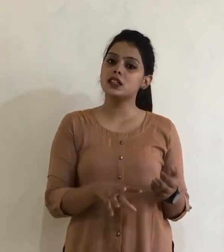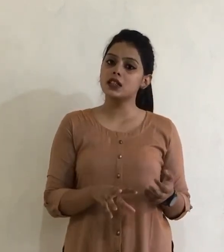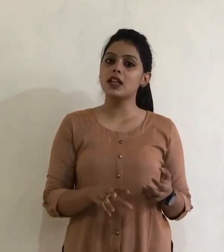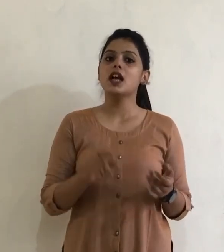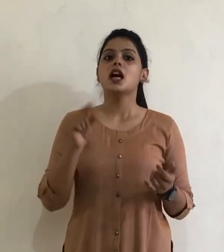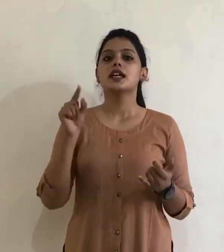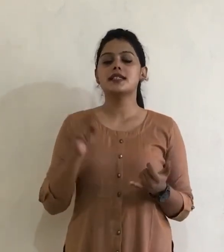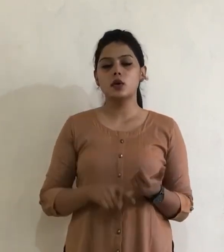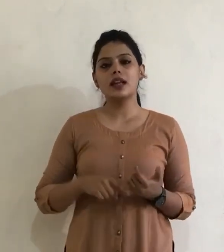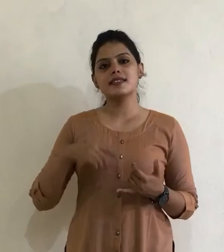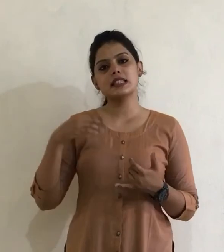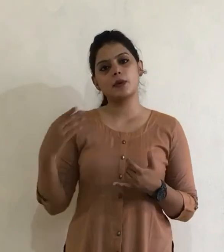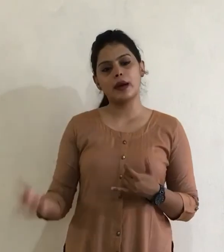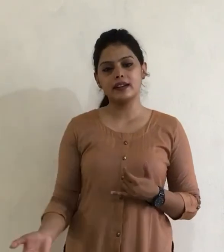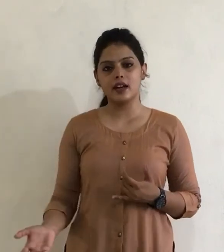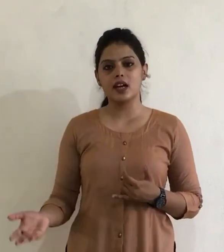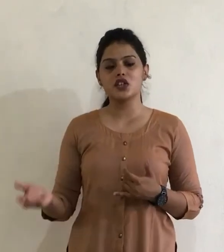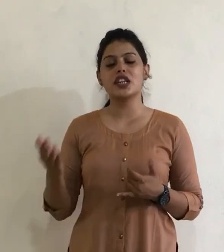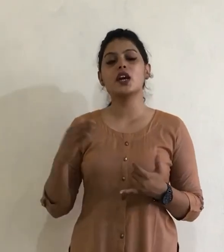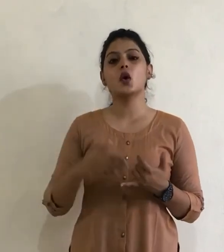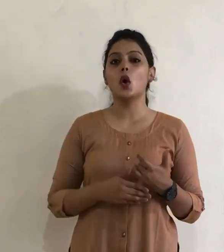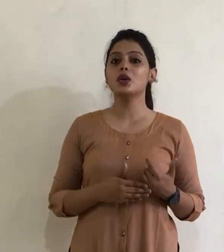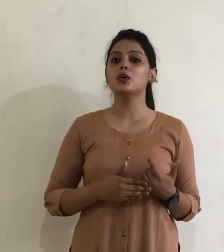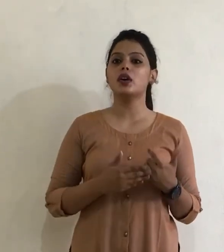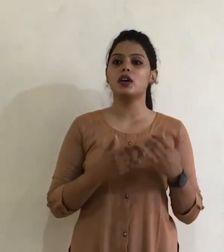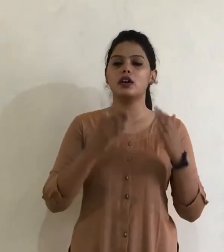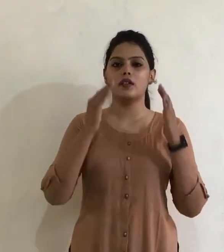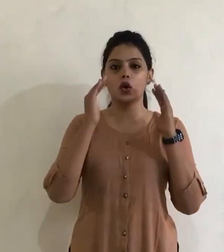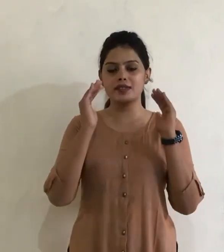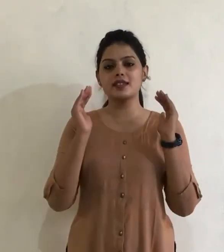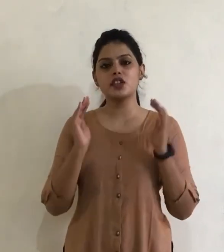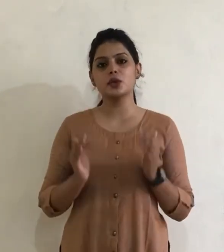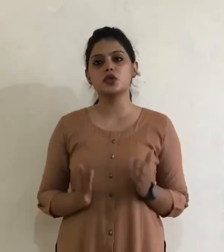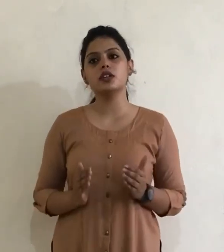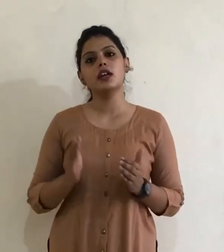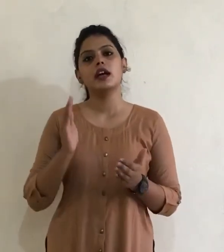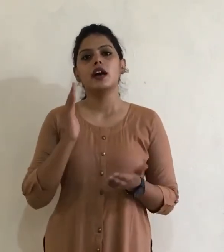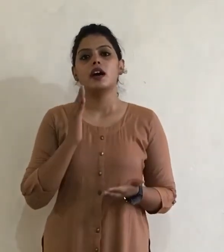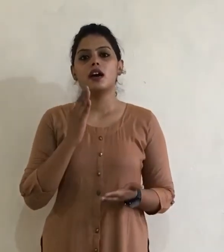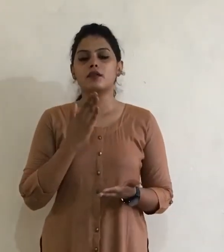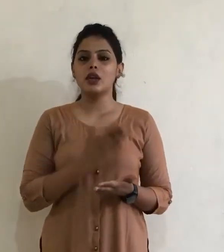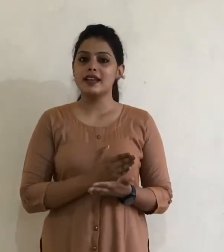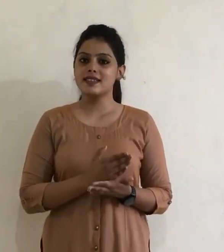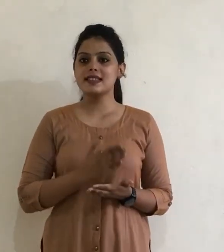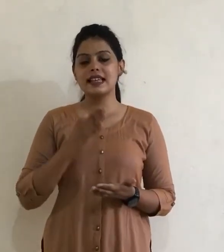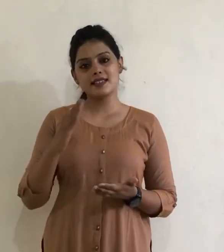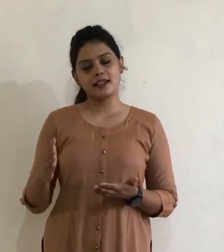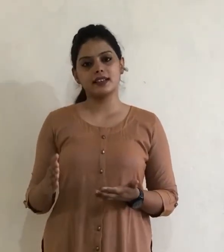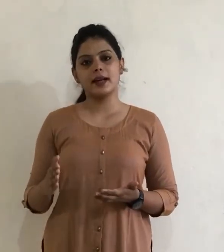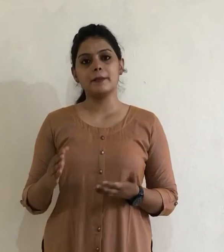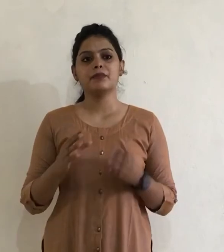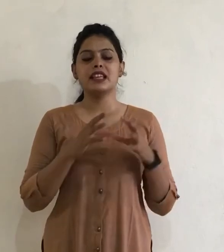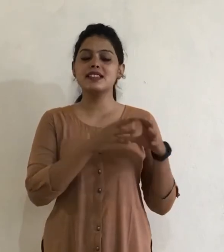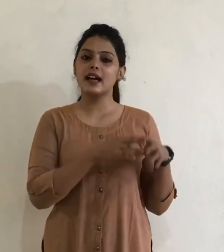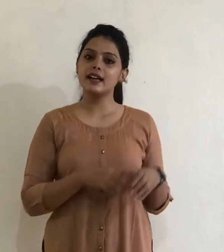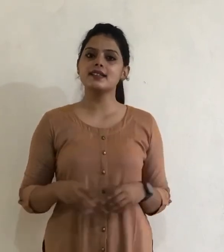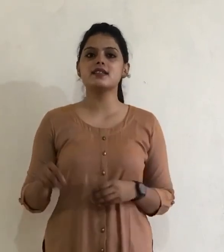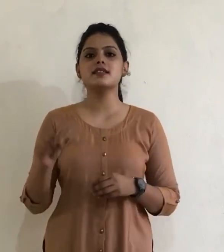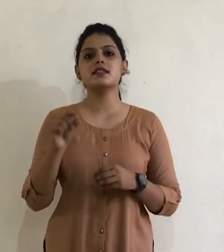still किसको license provide करना चाहिए, कौन सा institution वो लाइसेंस ले सकता है, ये सारे डिसीजंस,